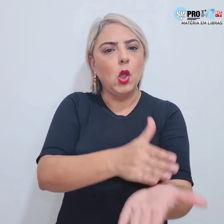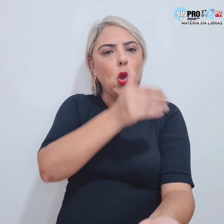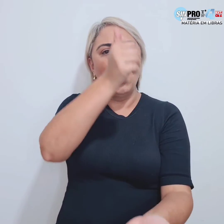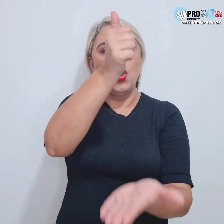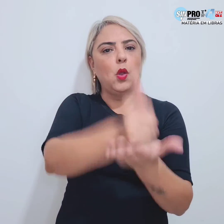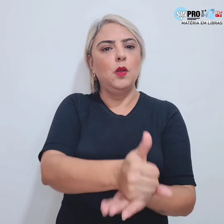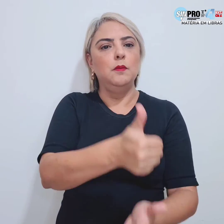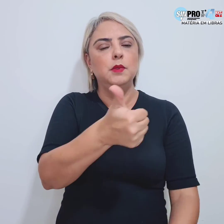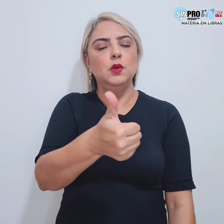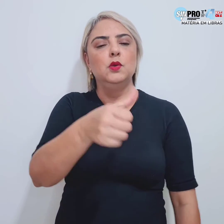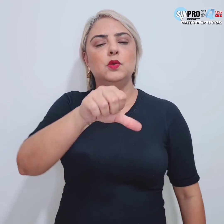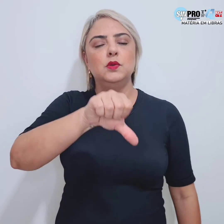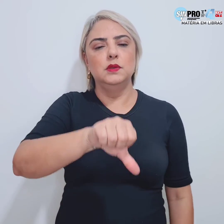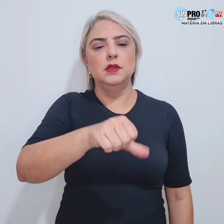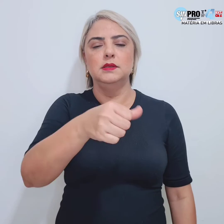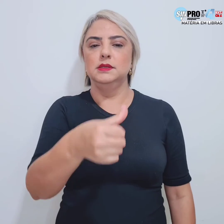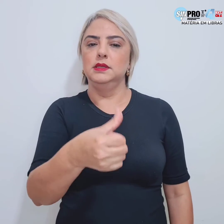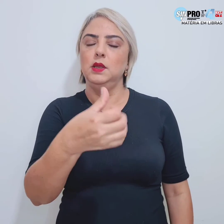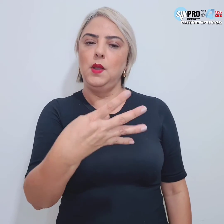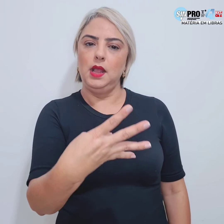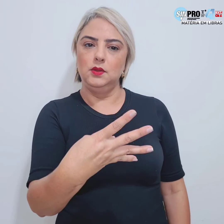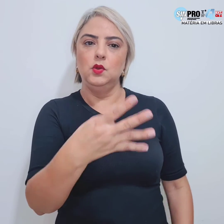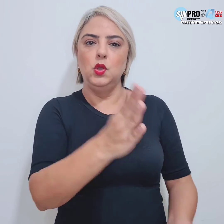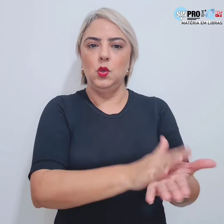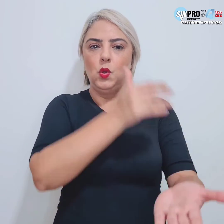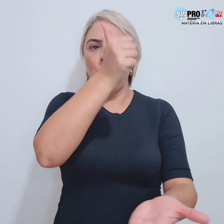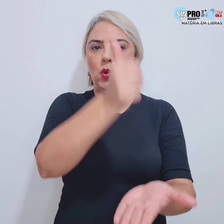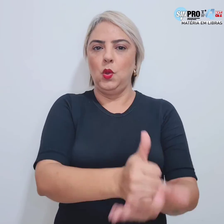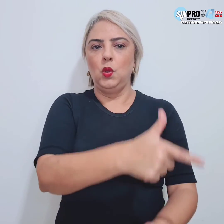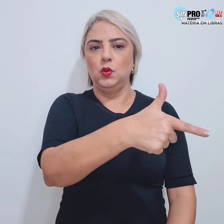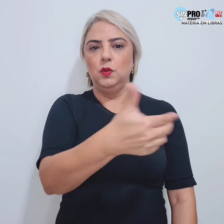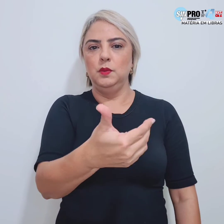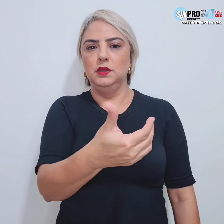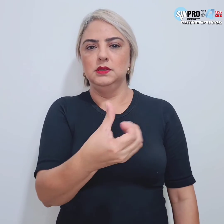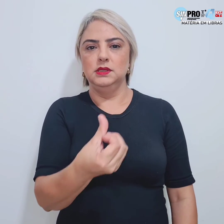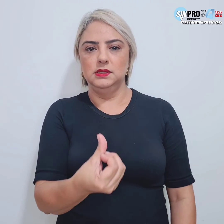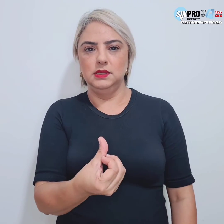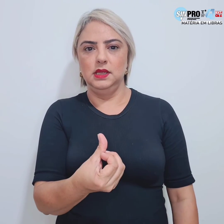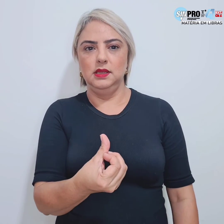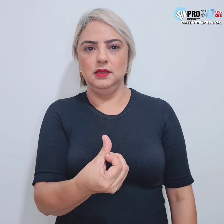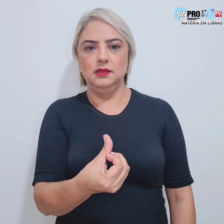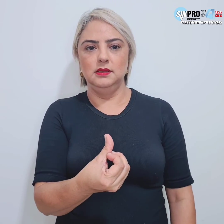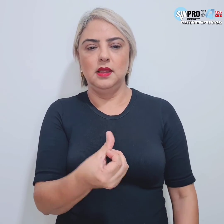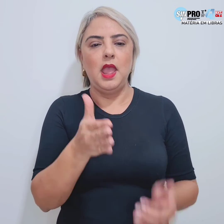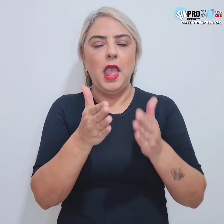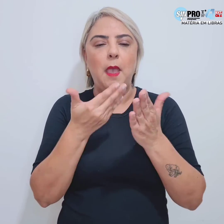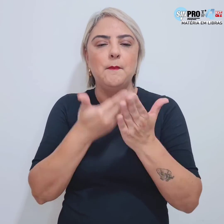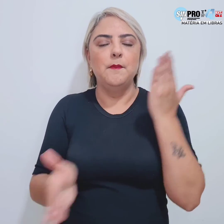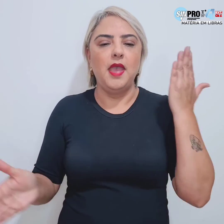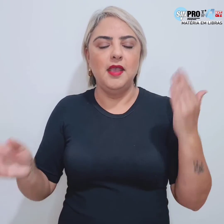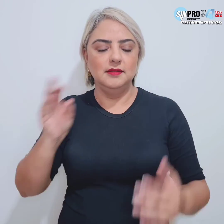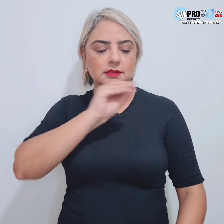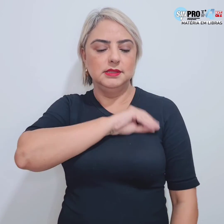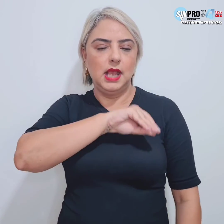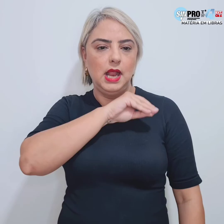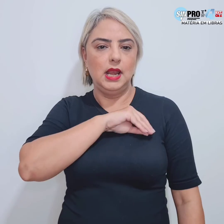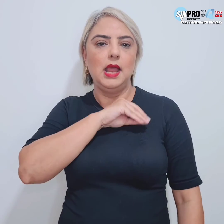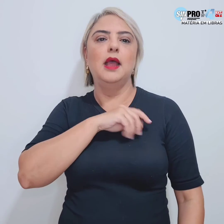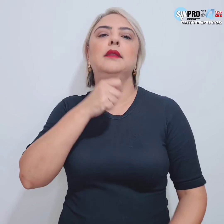de 1964 e 2016, perde renda e paga o pato.